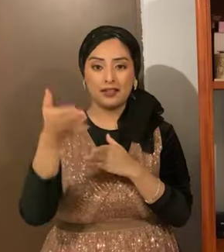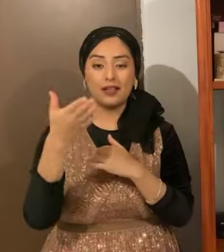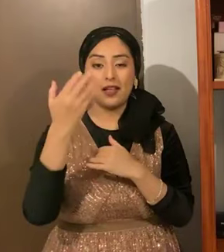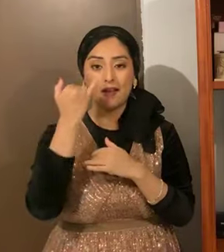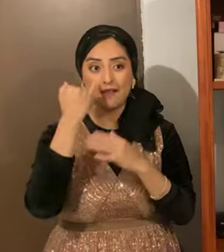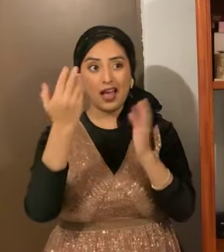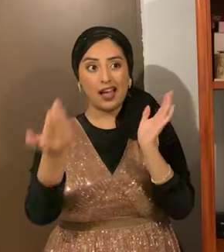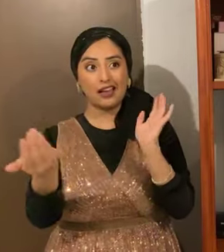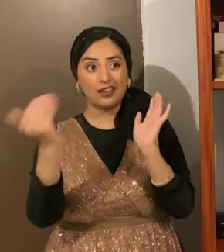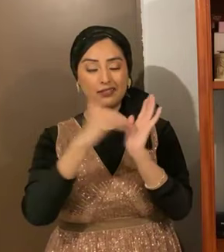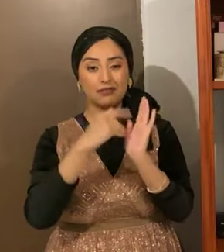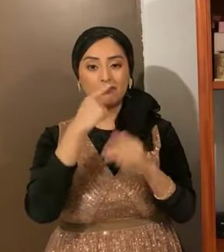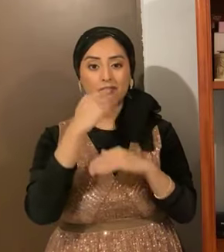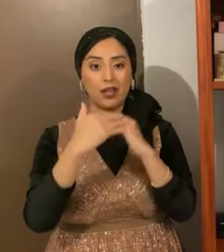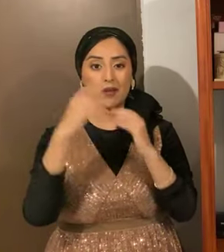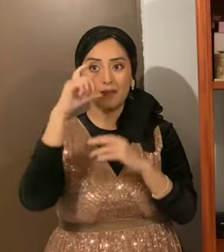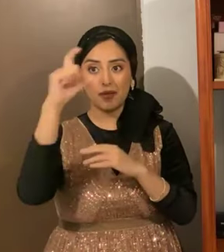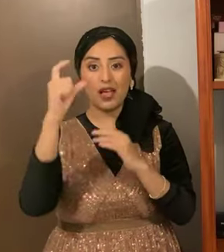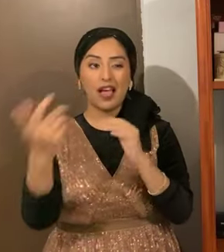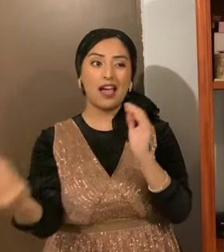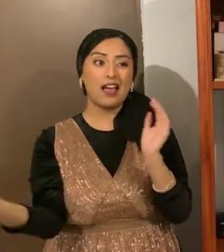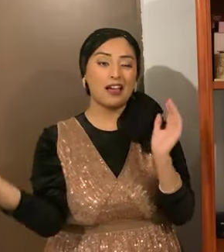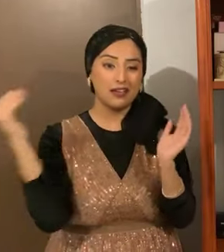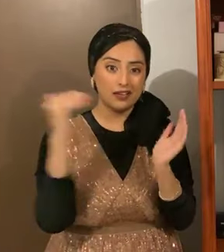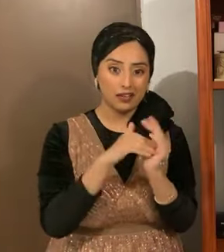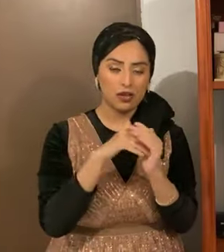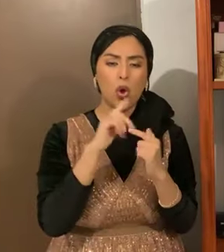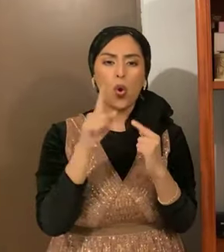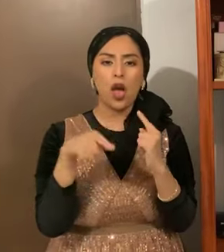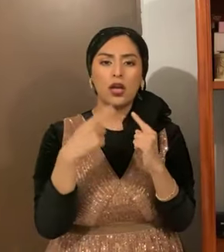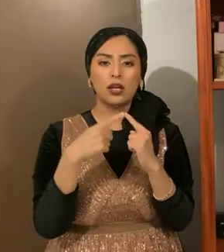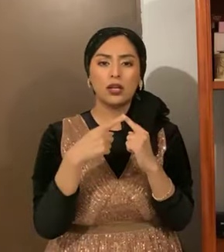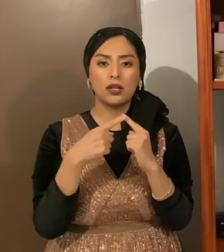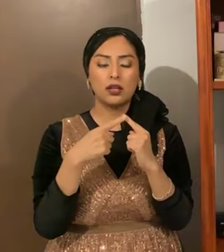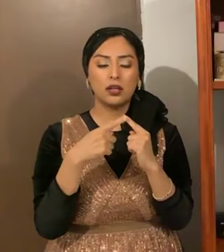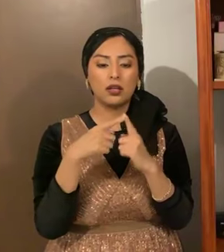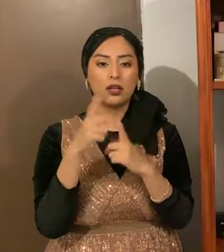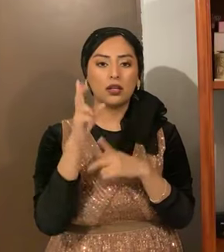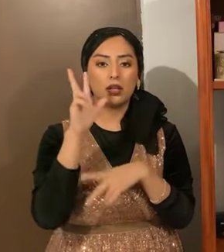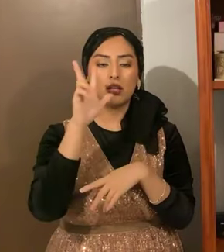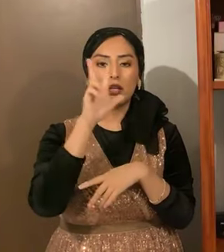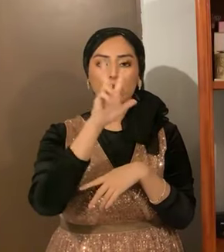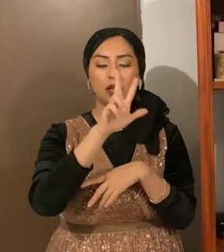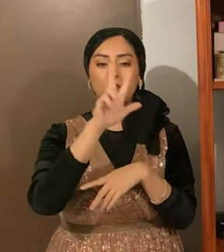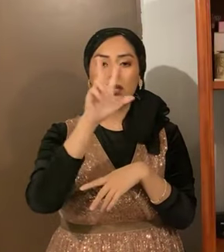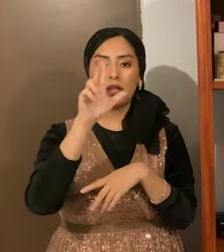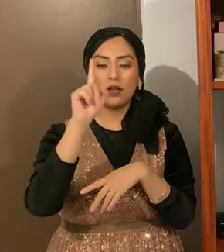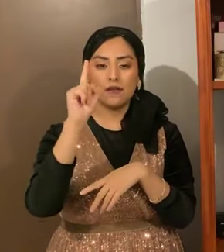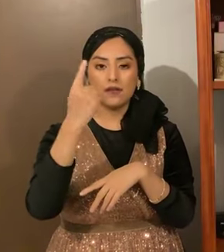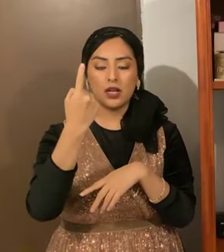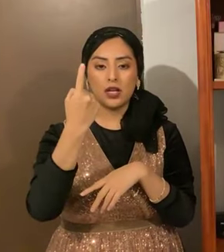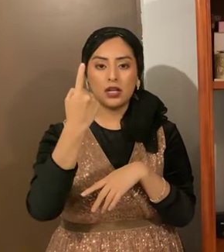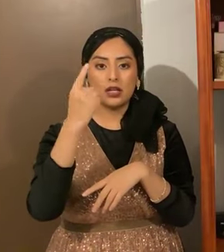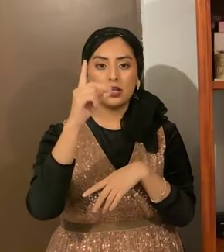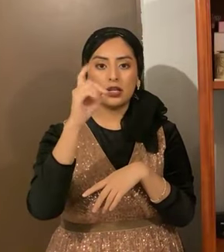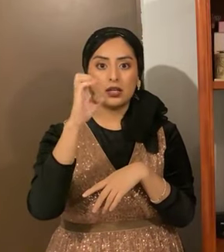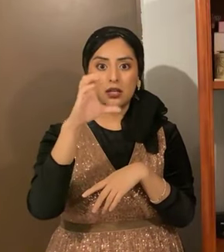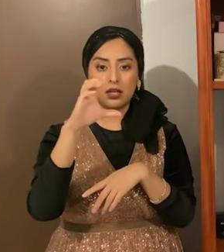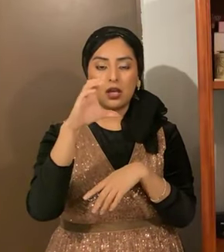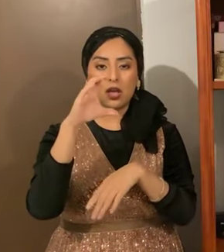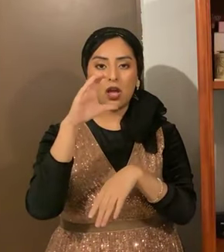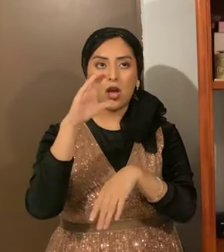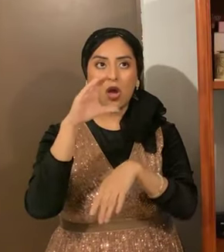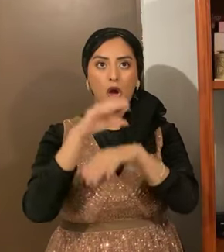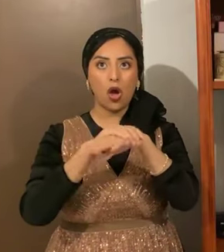eclipse de sangre será el 31 de diciembre del